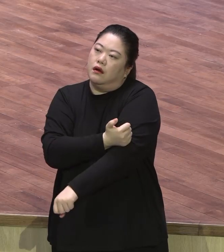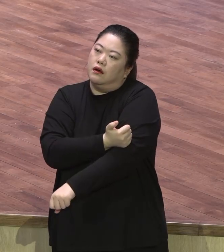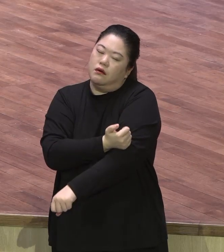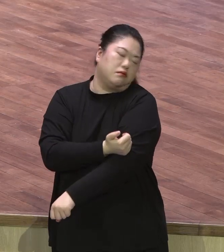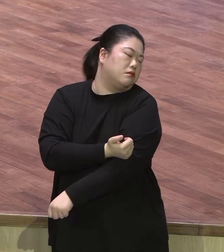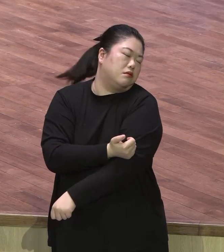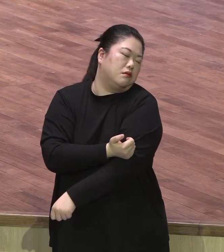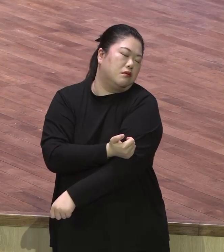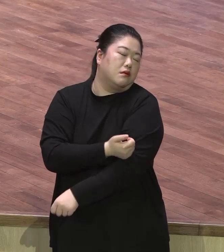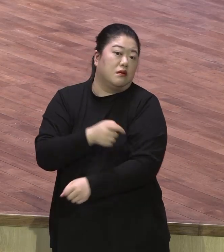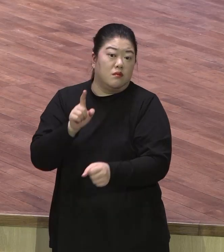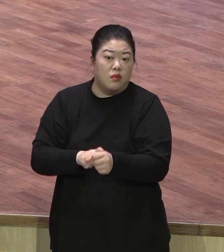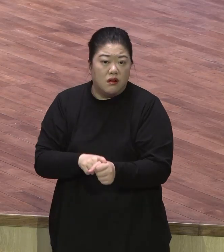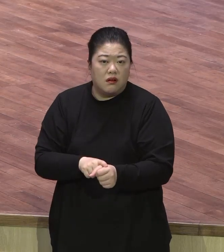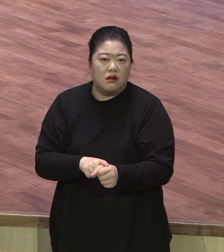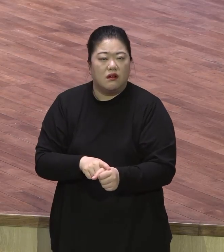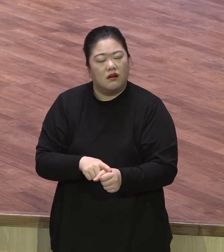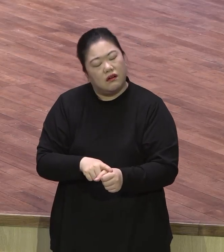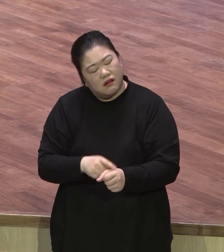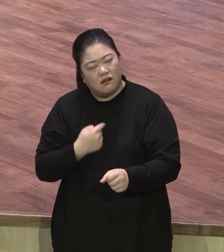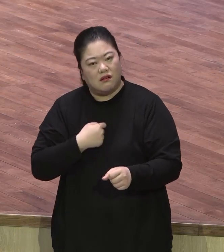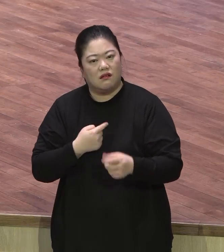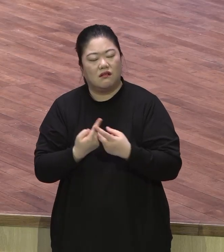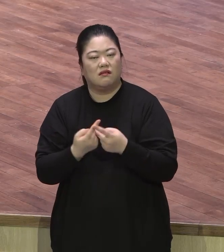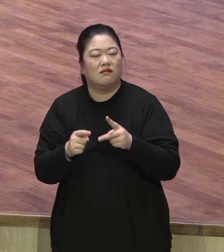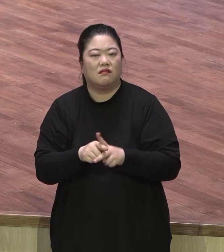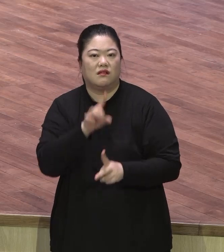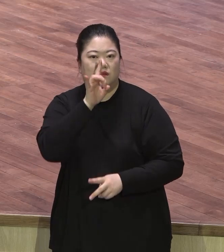잠이 안 와서 저는 말이죠